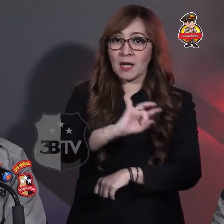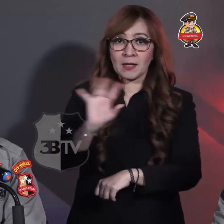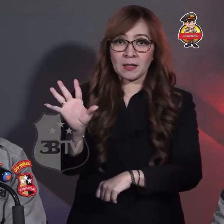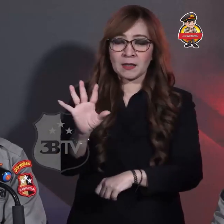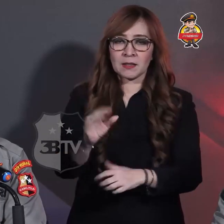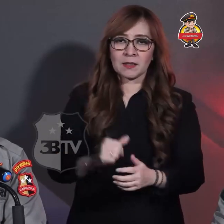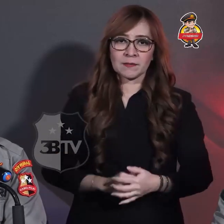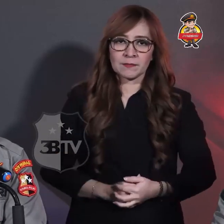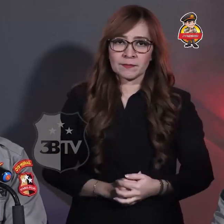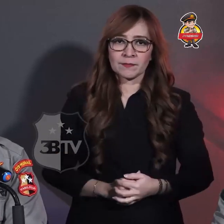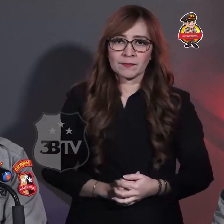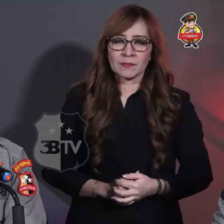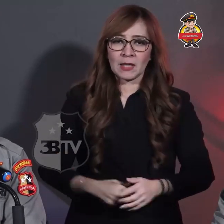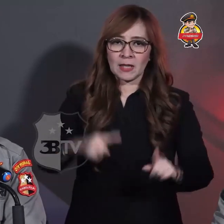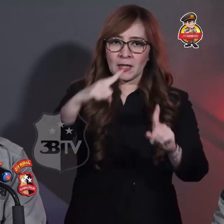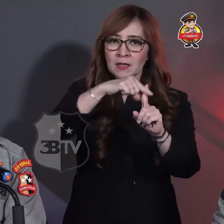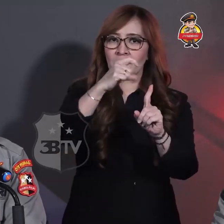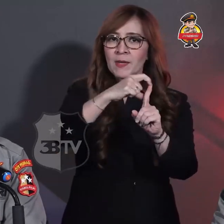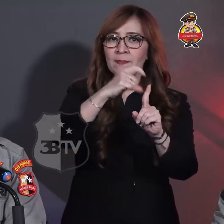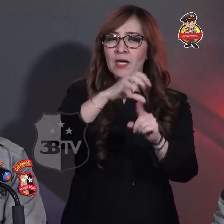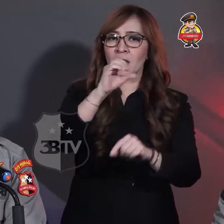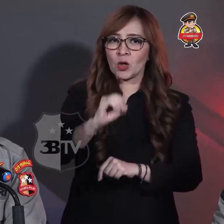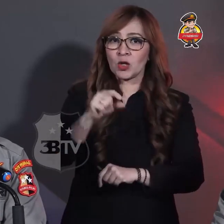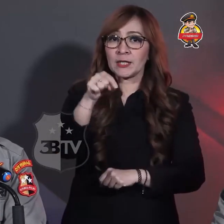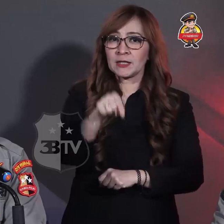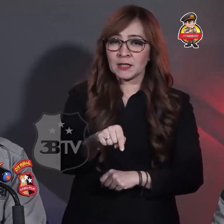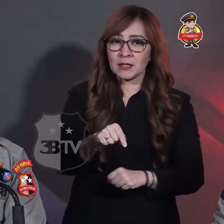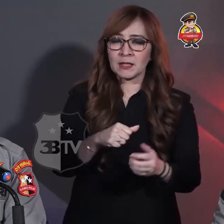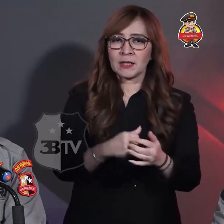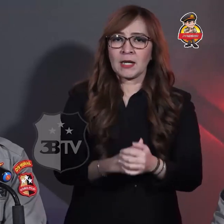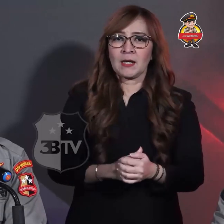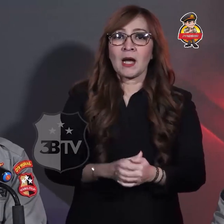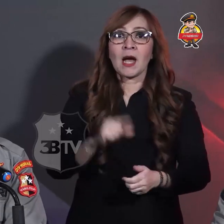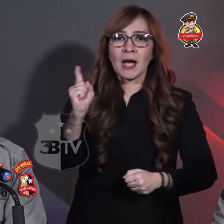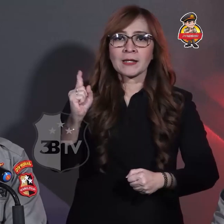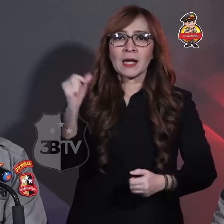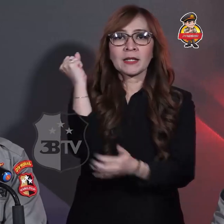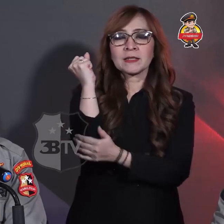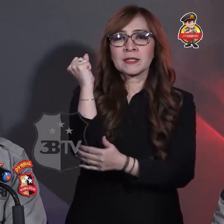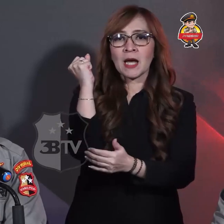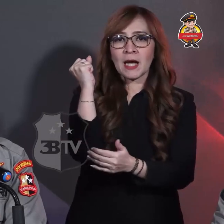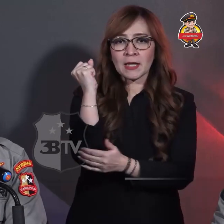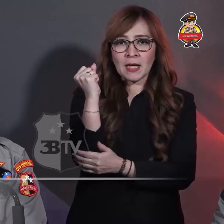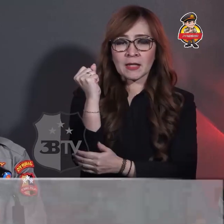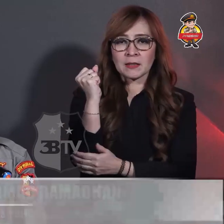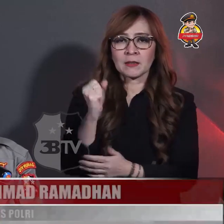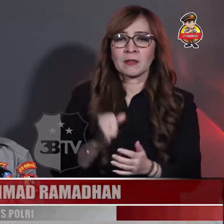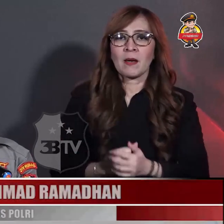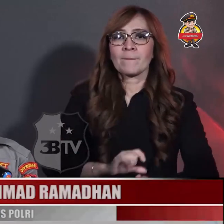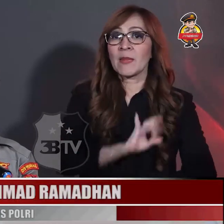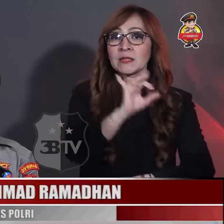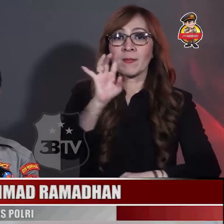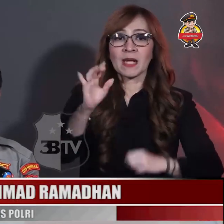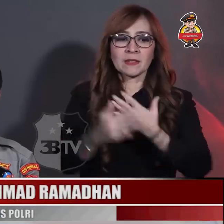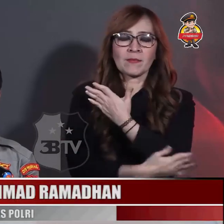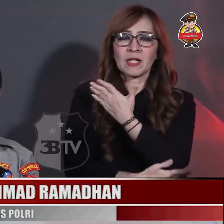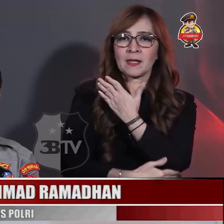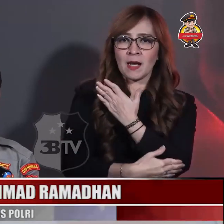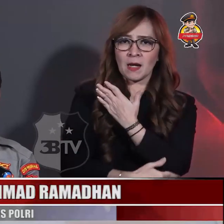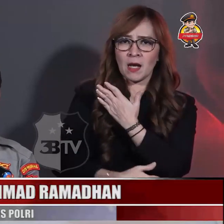bahwa TPPO ini adalah transnational crime. Ya. Bisa jadi